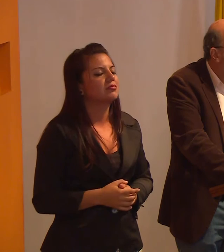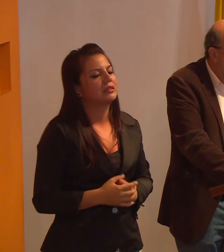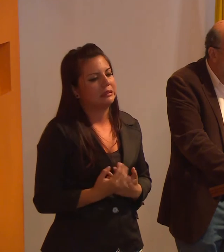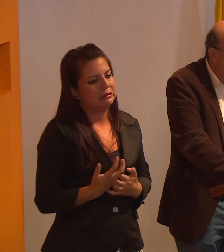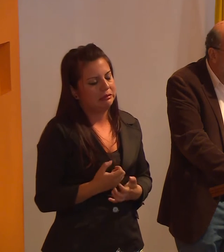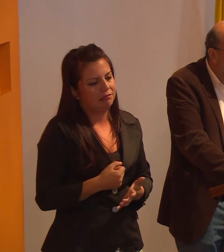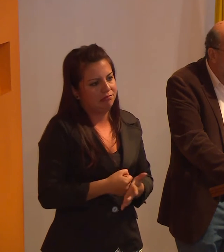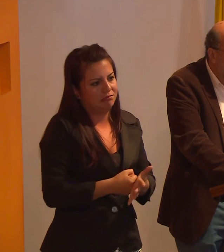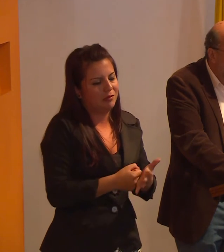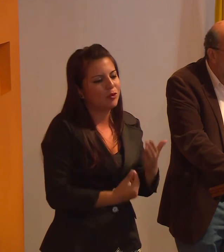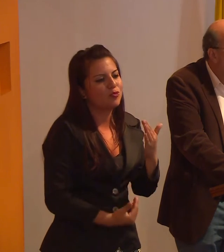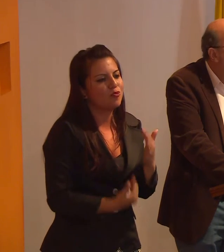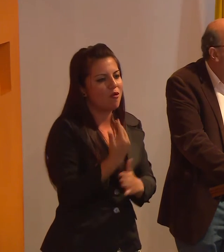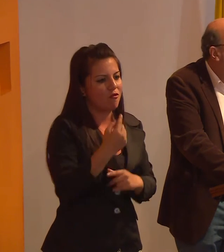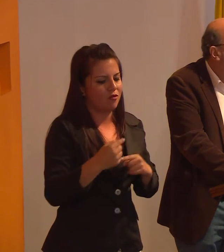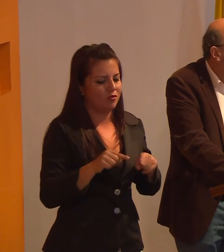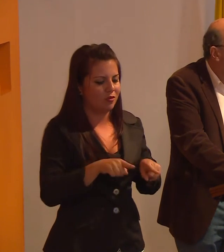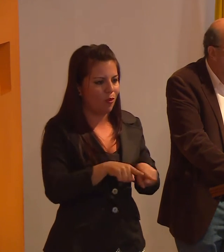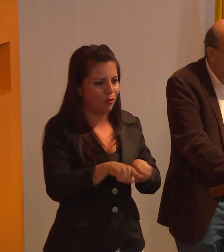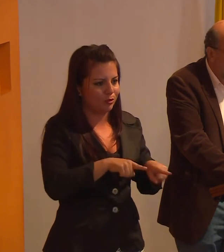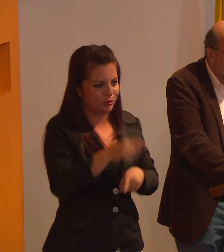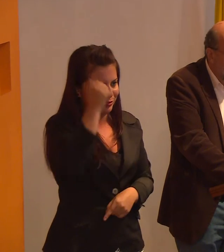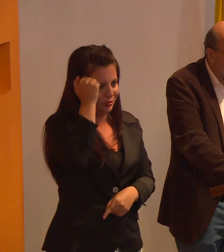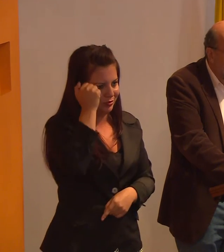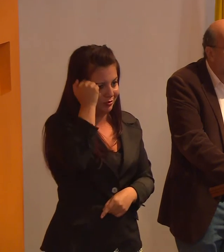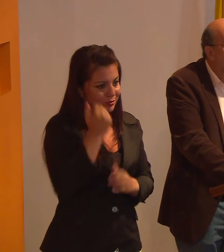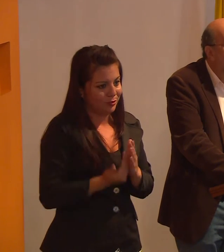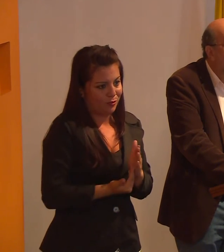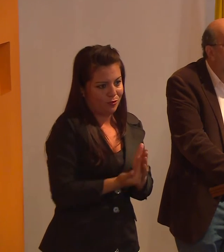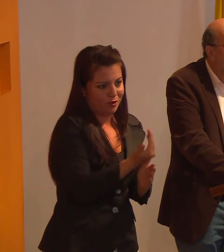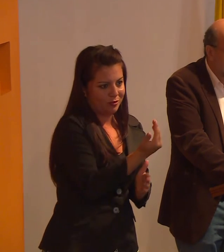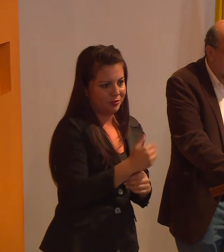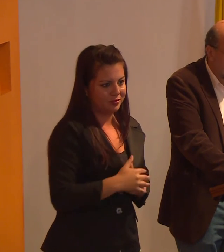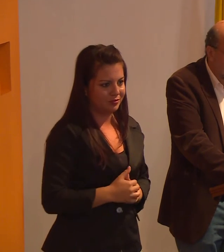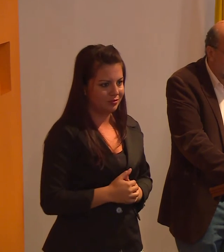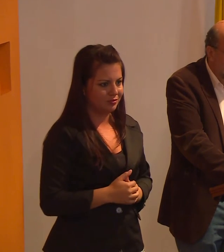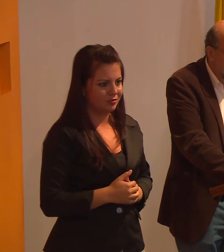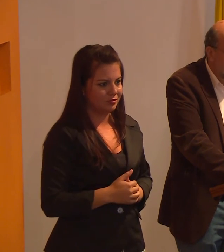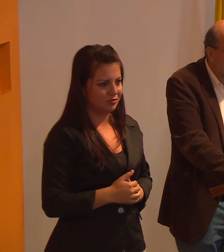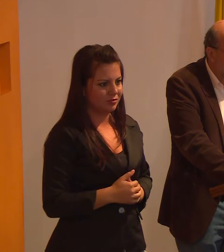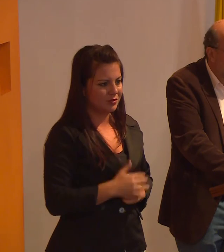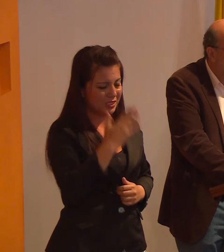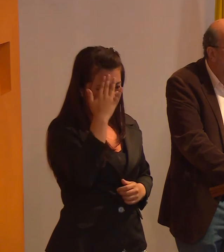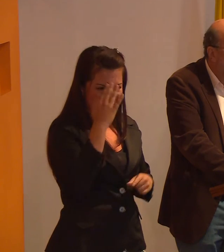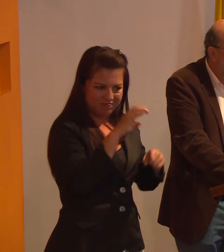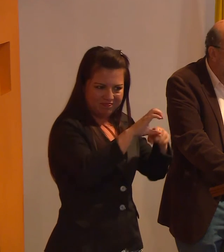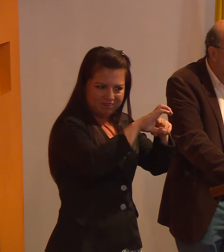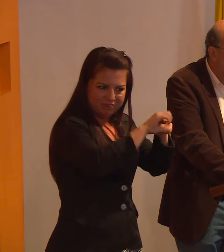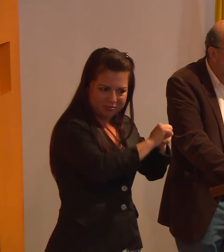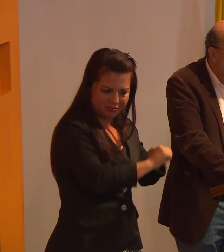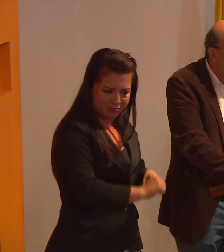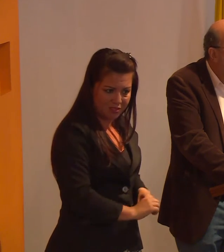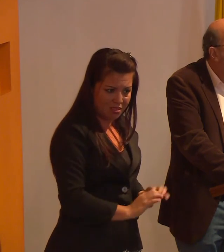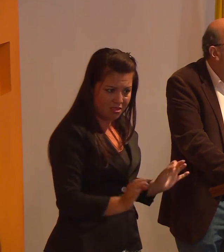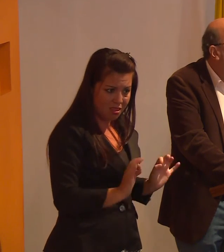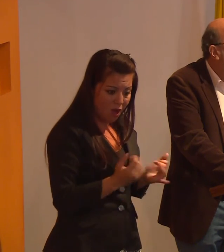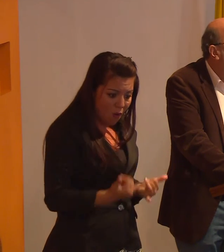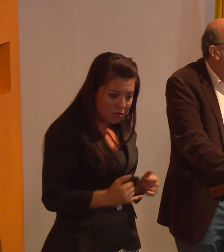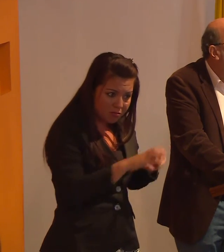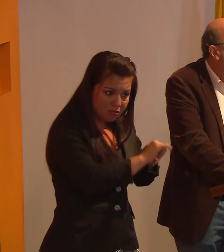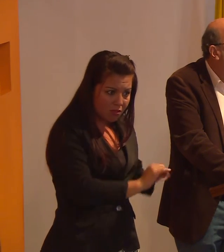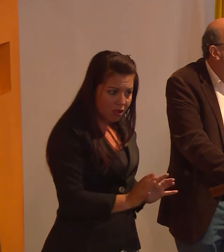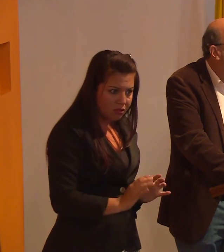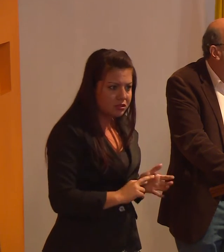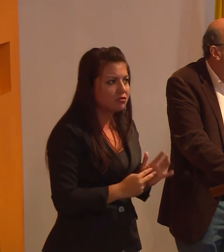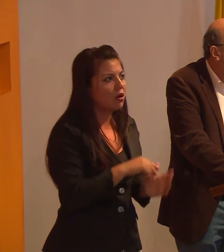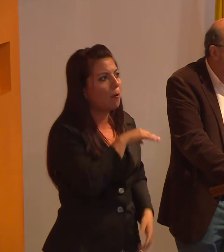nuevo concurso docente. Las plazas que no llenemos en el presente no